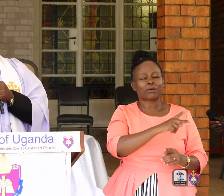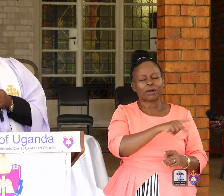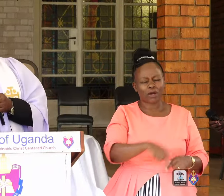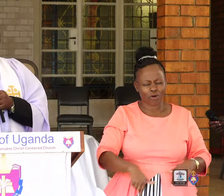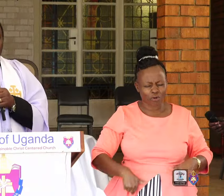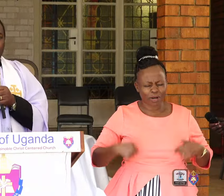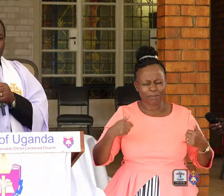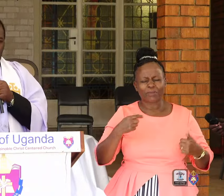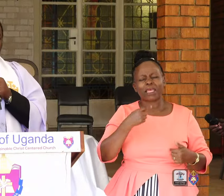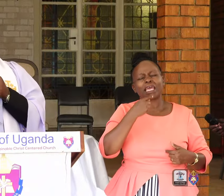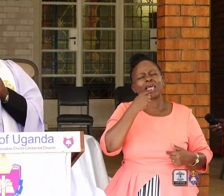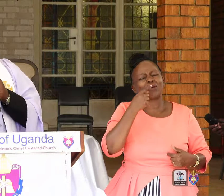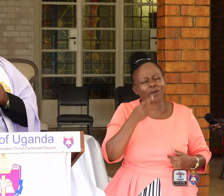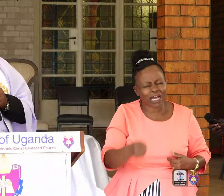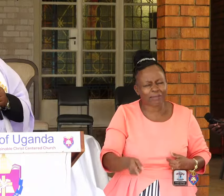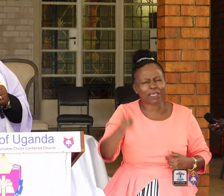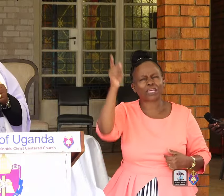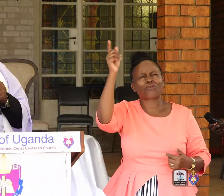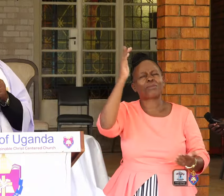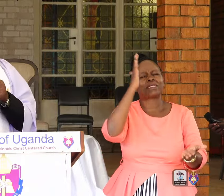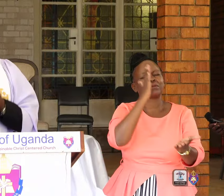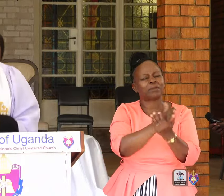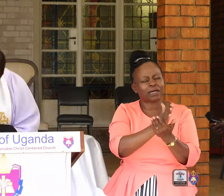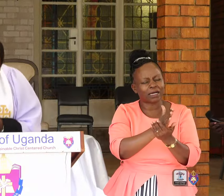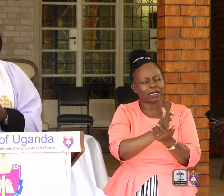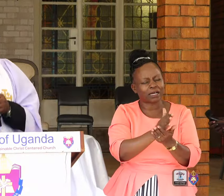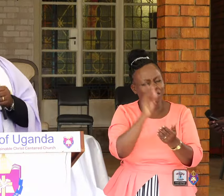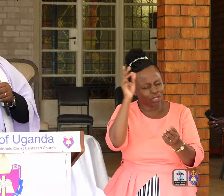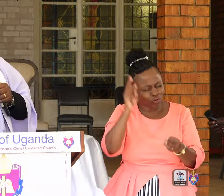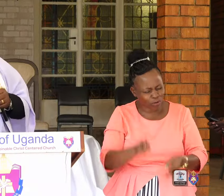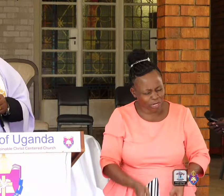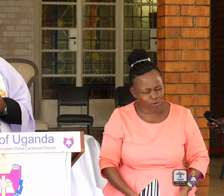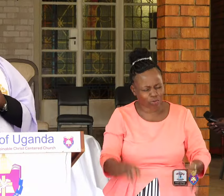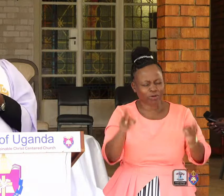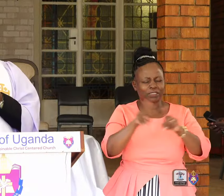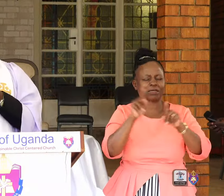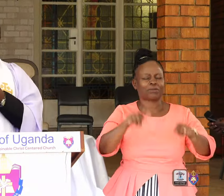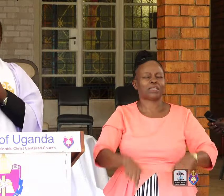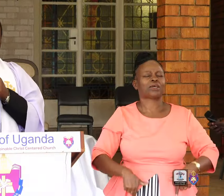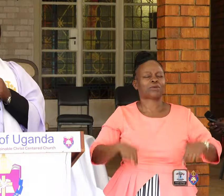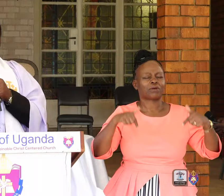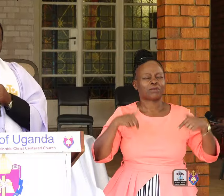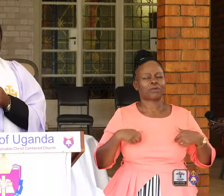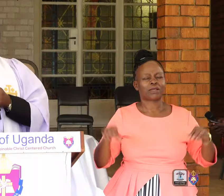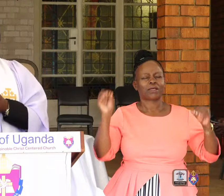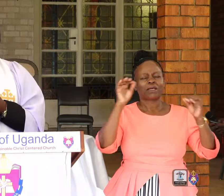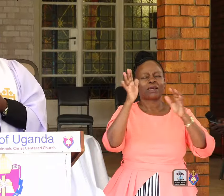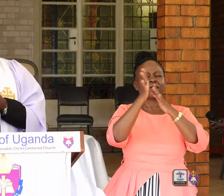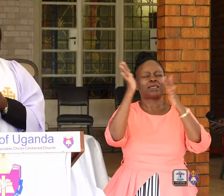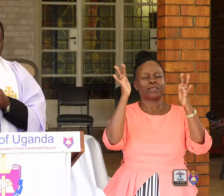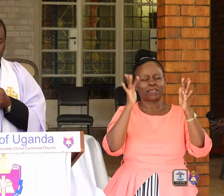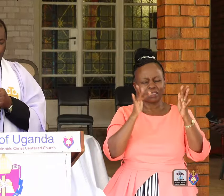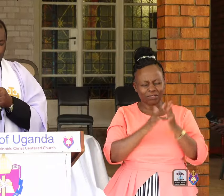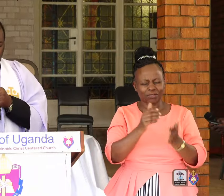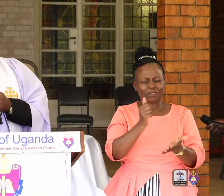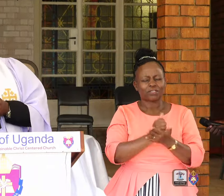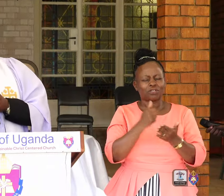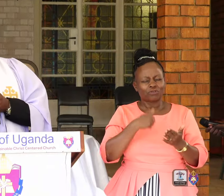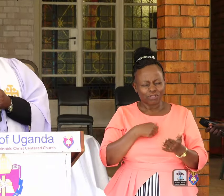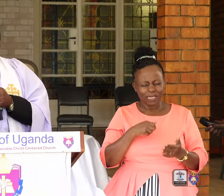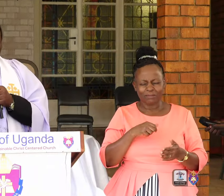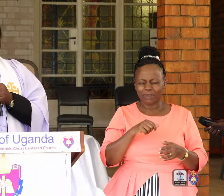era ogambye nti gwe mazima gwe kkubo era gwe bulamu. Ayi Yesu, tuyamba